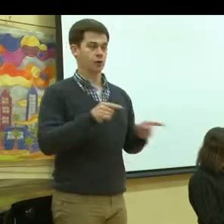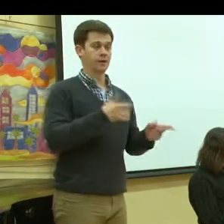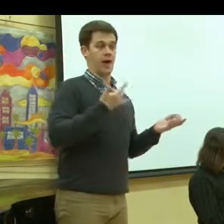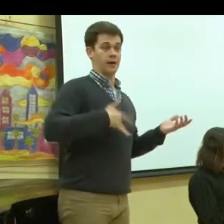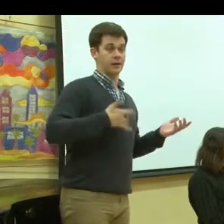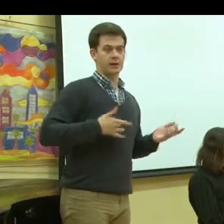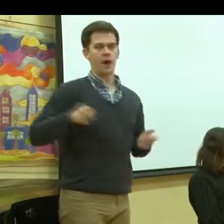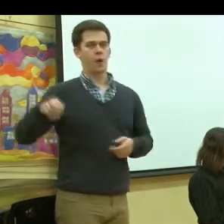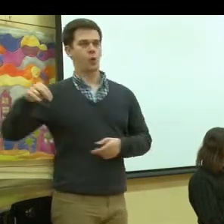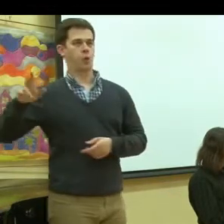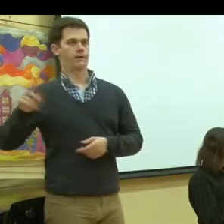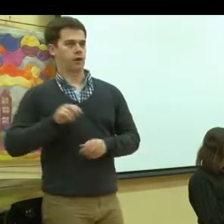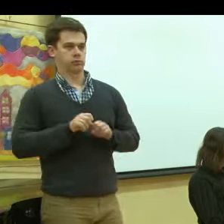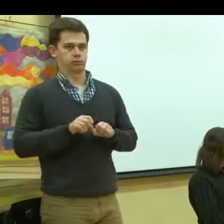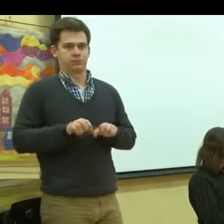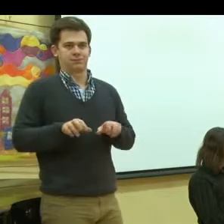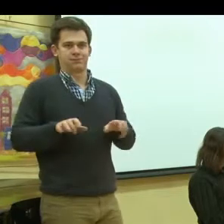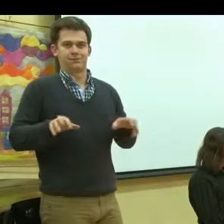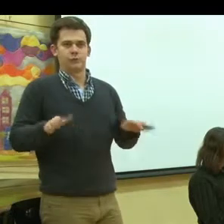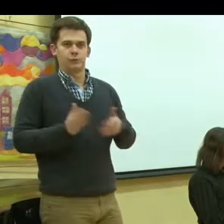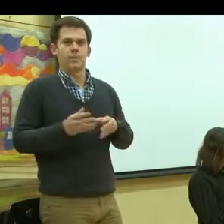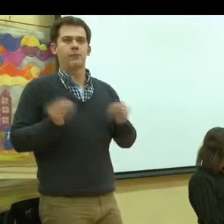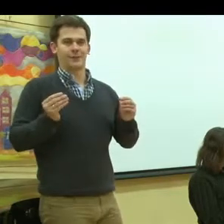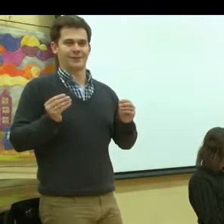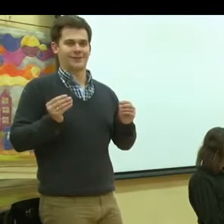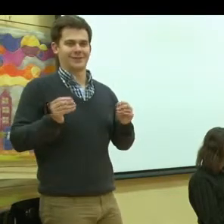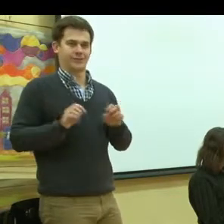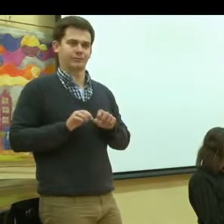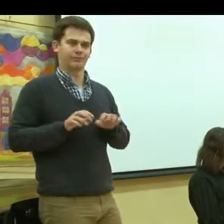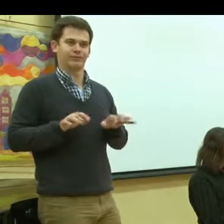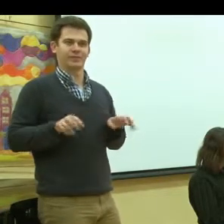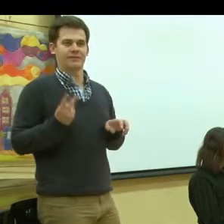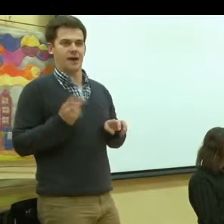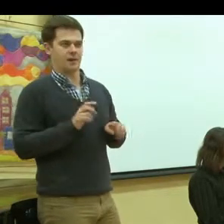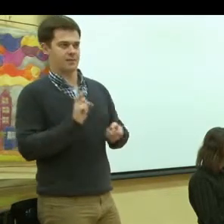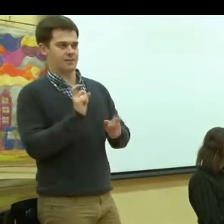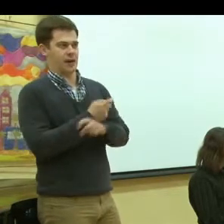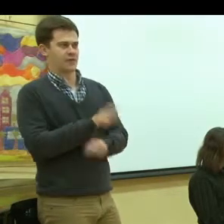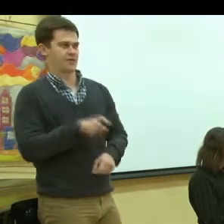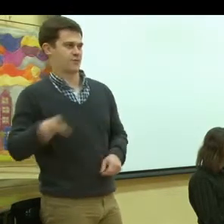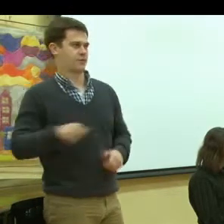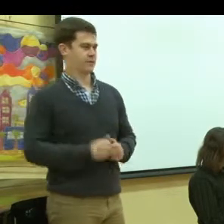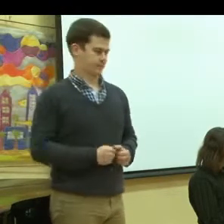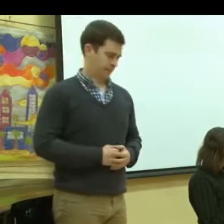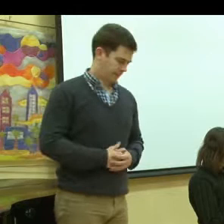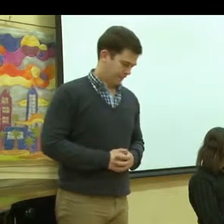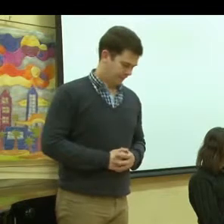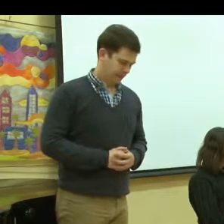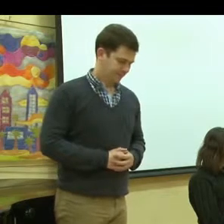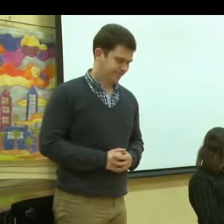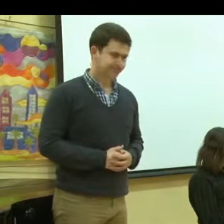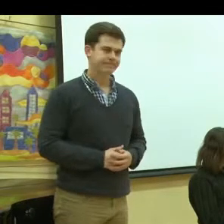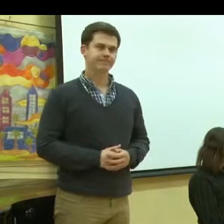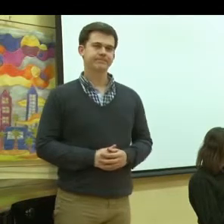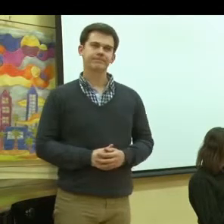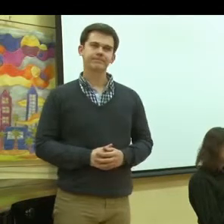i Urugwaj. I de ahí es el primer viaje que se hace desde esas tierras, mis tierras lejanas, hacia lo que